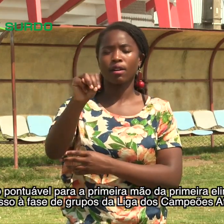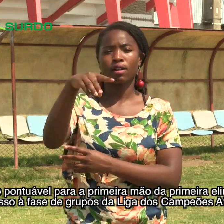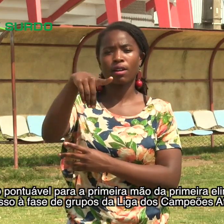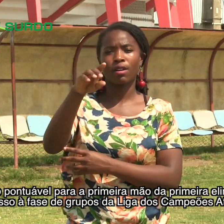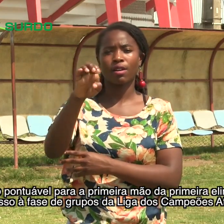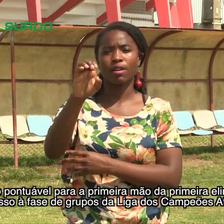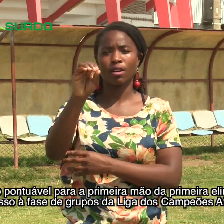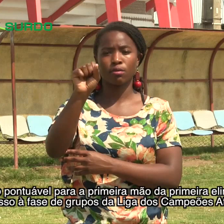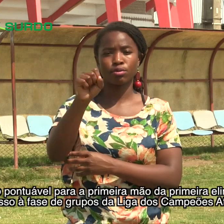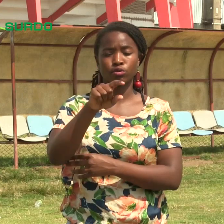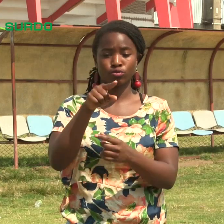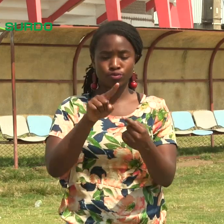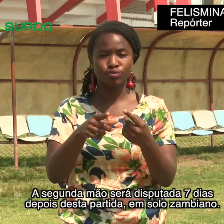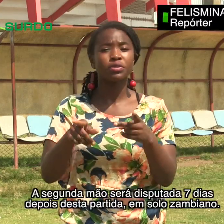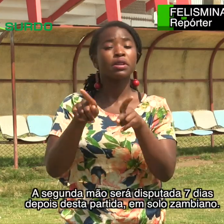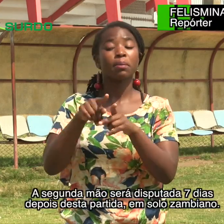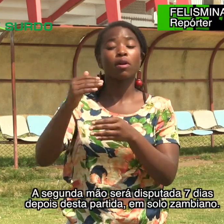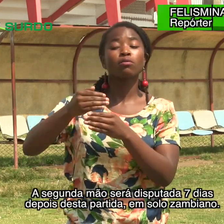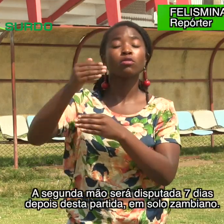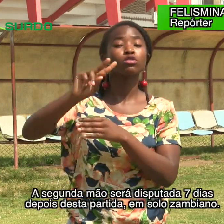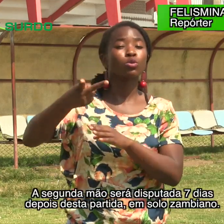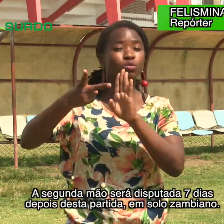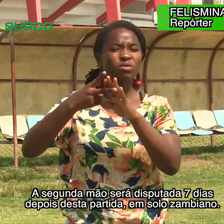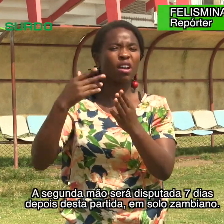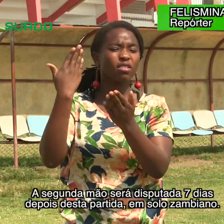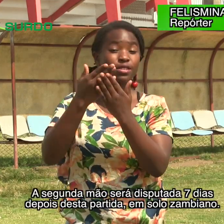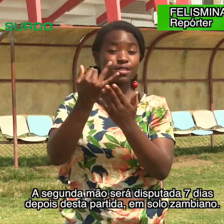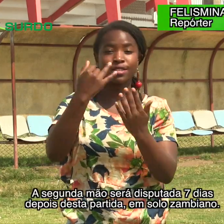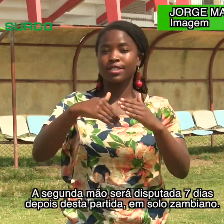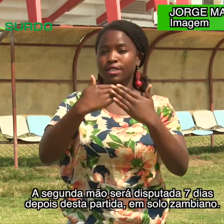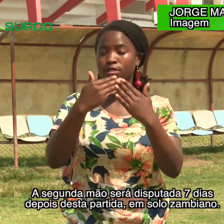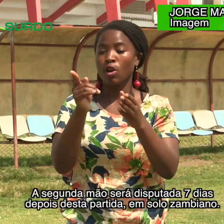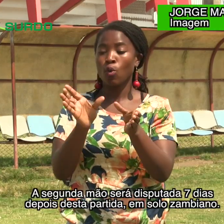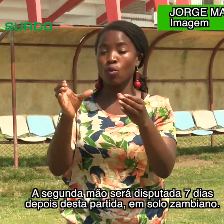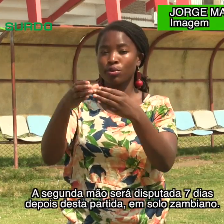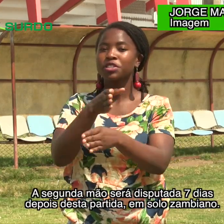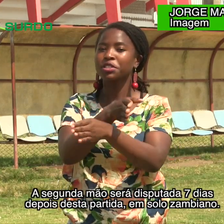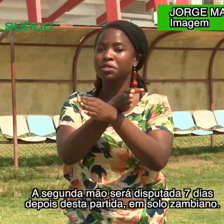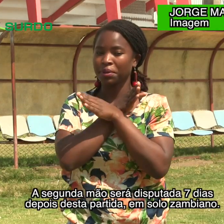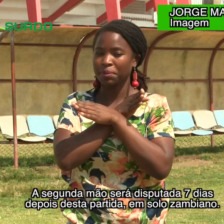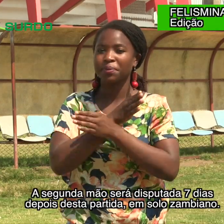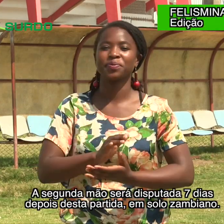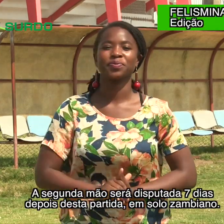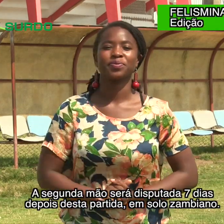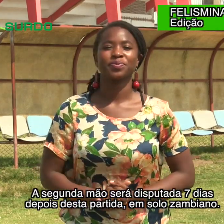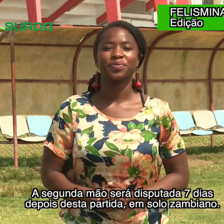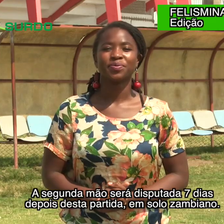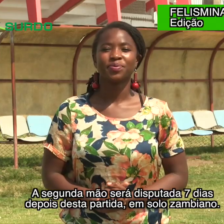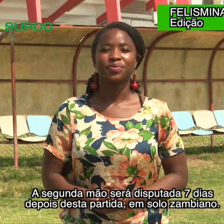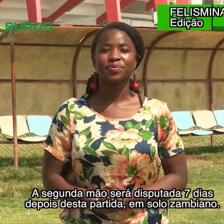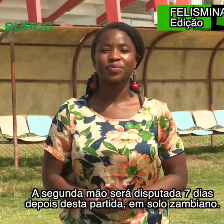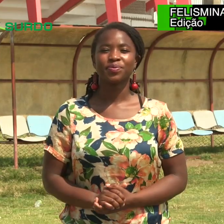dos Campeões de Africanos. A segunda mão será disputada sete dias depois desta partida em solo zambiano.